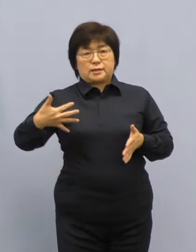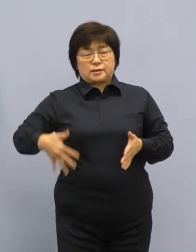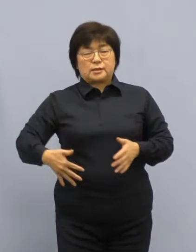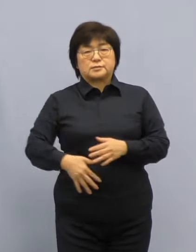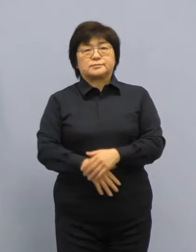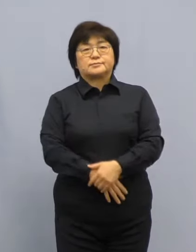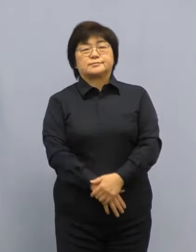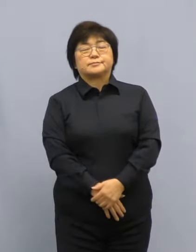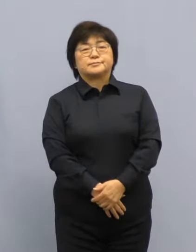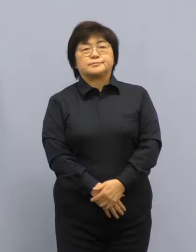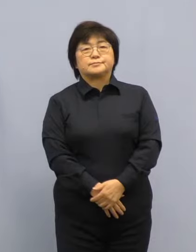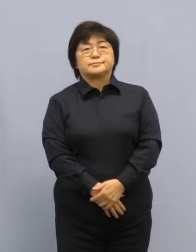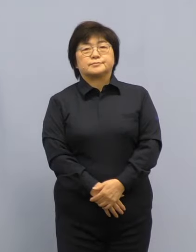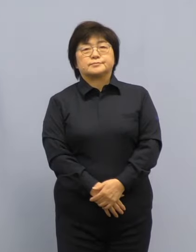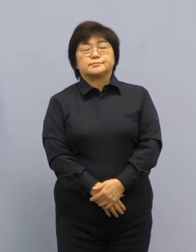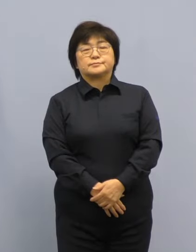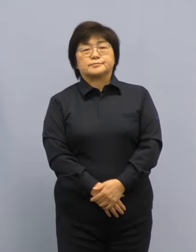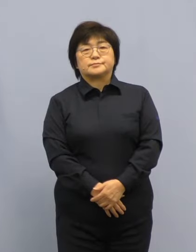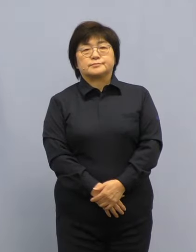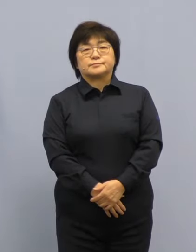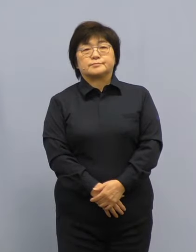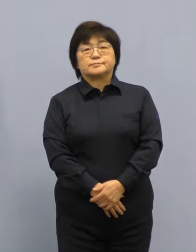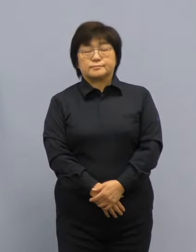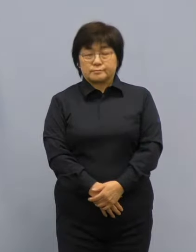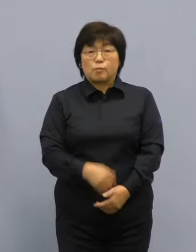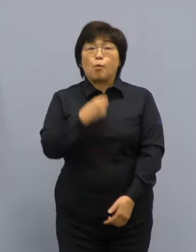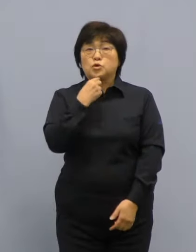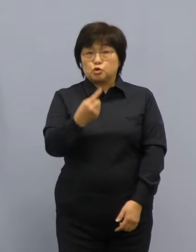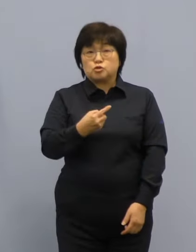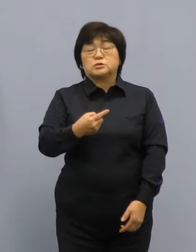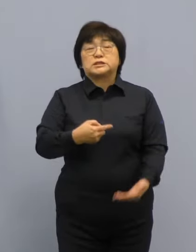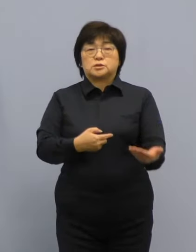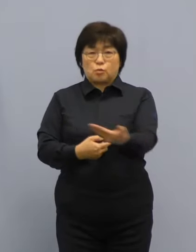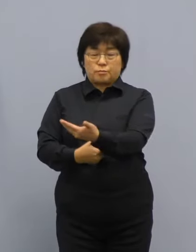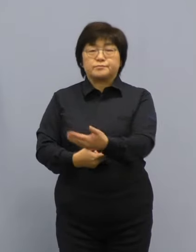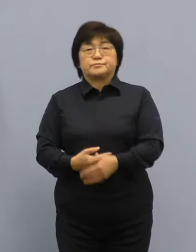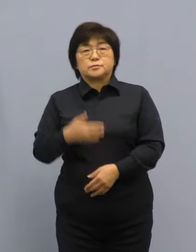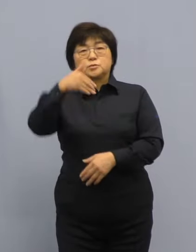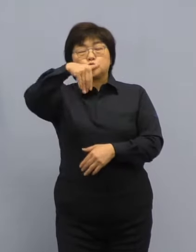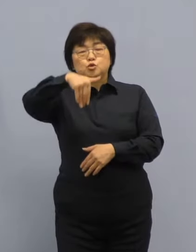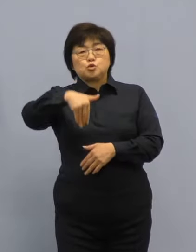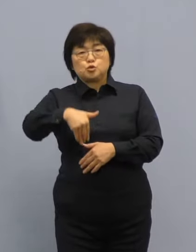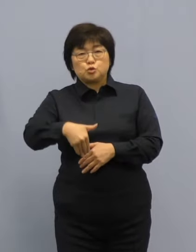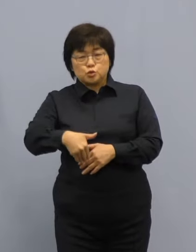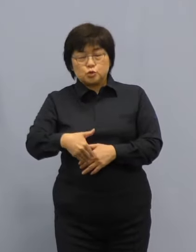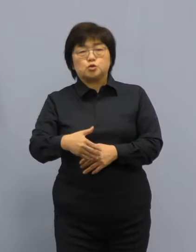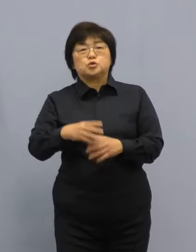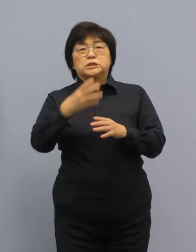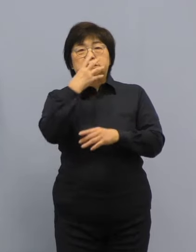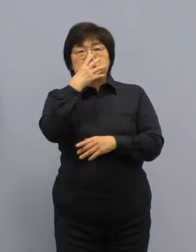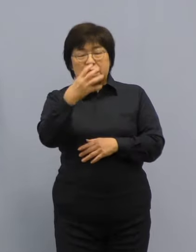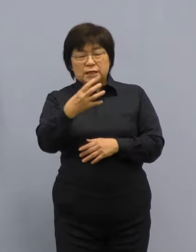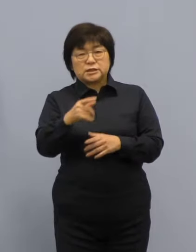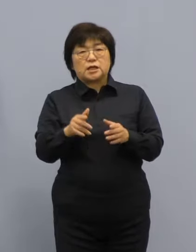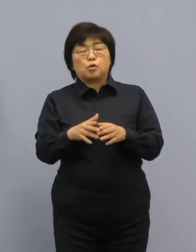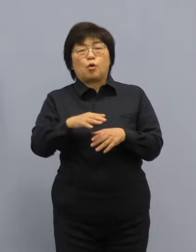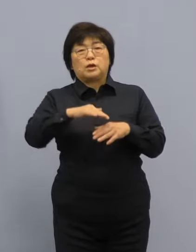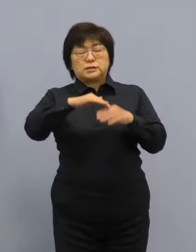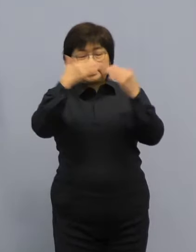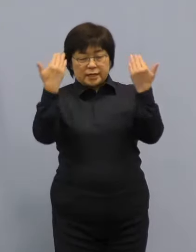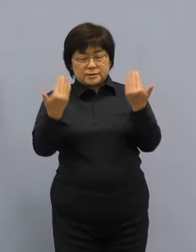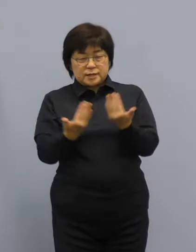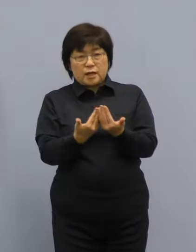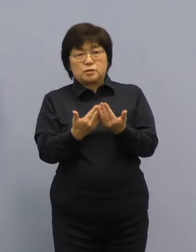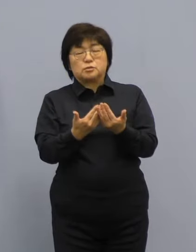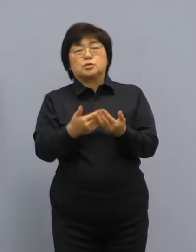い、 ございます。あともう一つ、九州新幹線中崎ルートの全線フル規格についてちょっとお尋ねをします。は